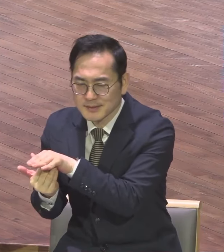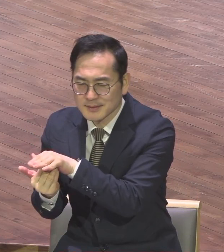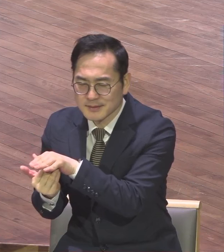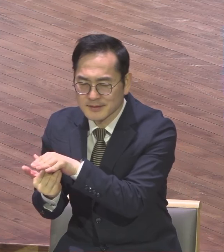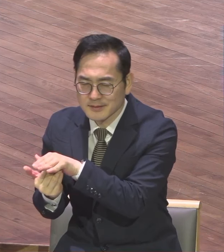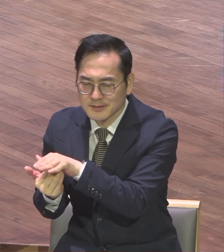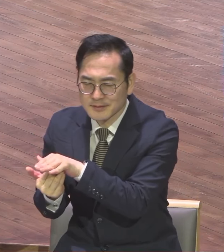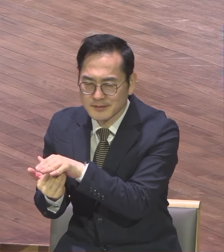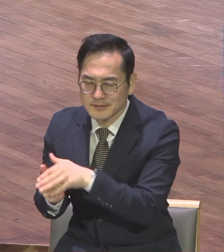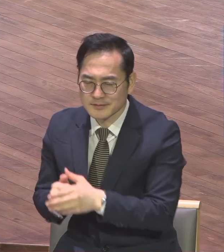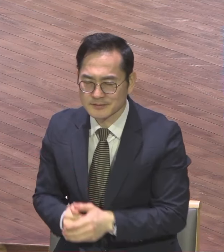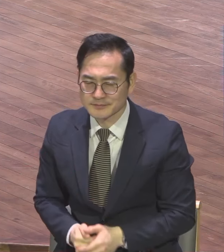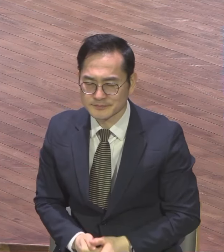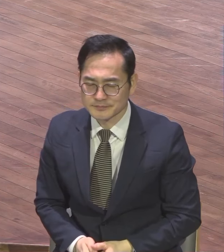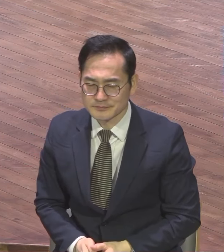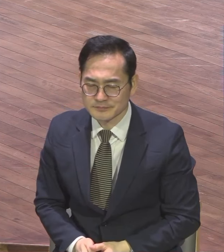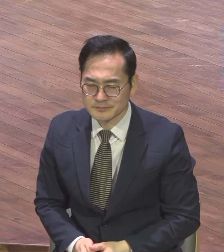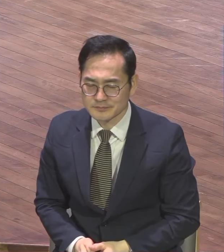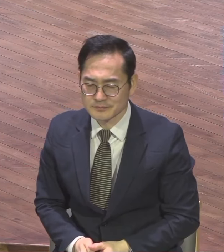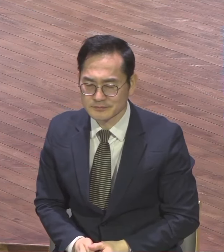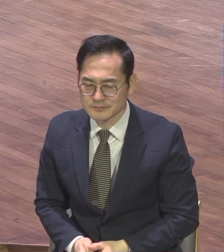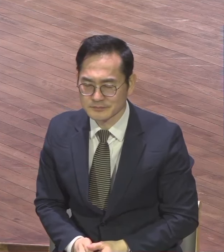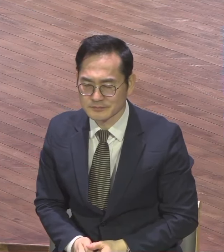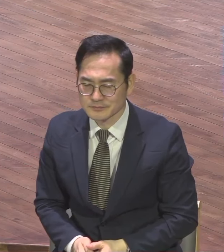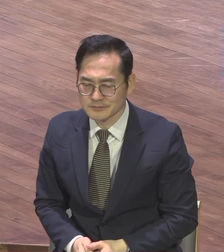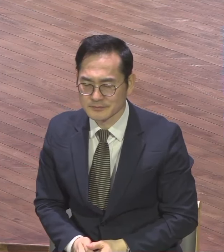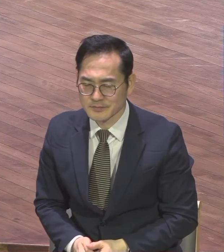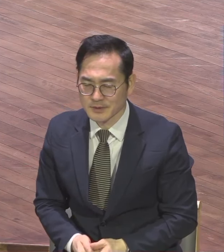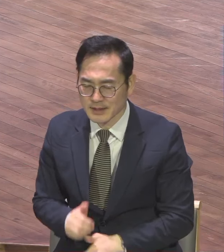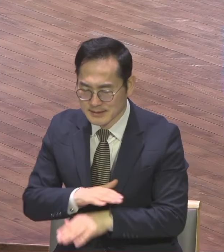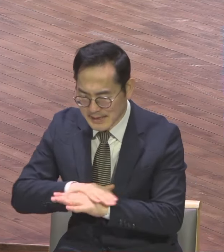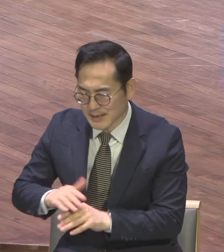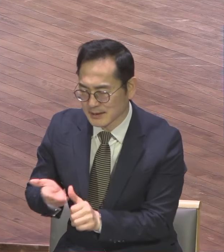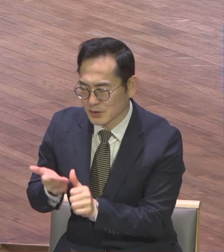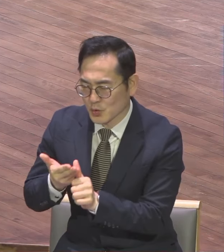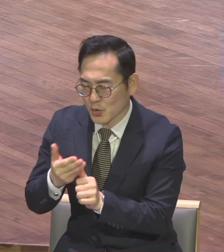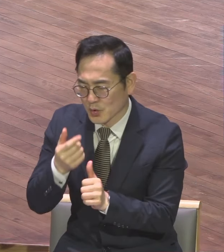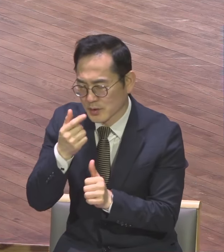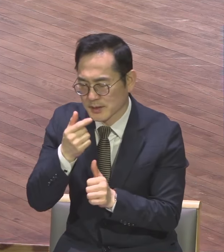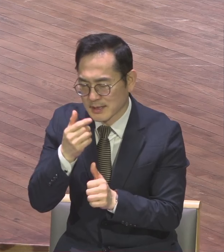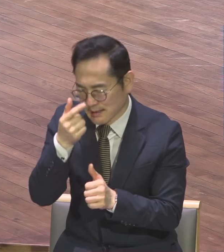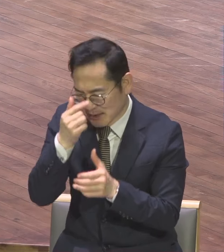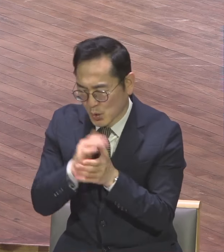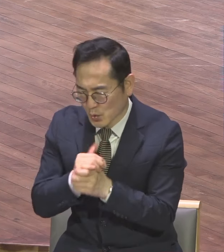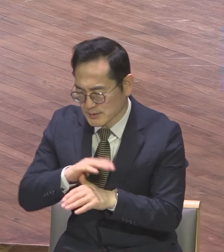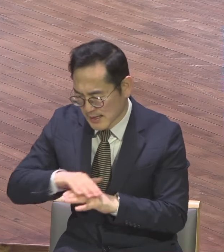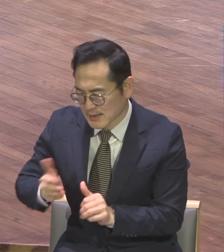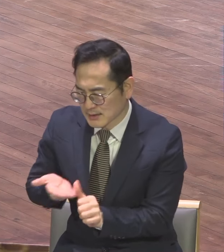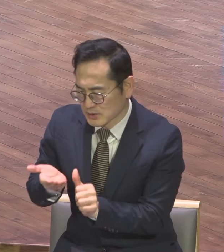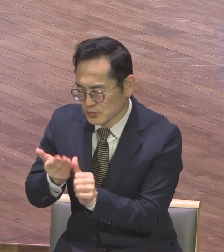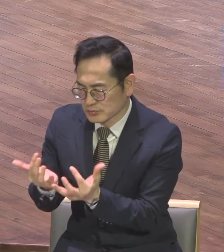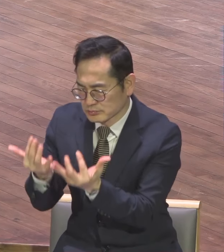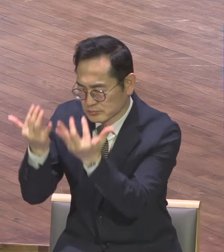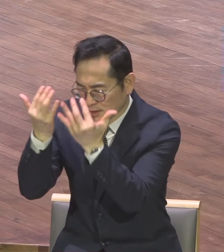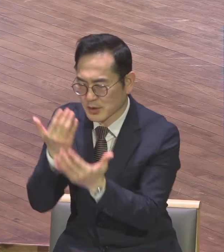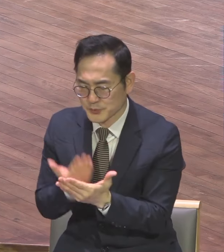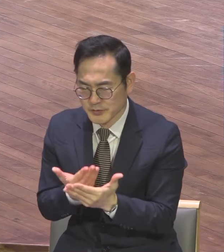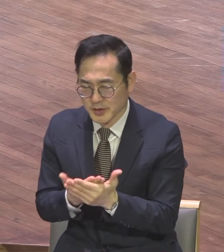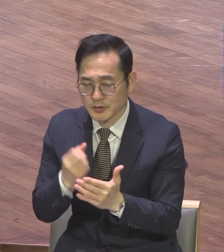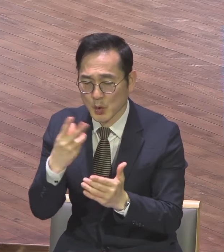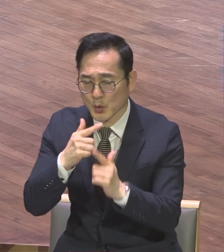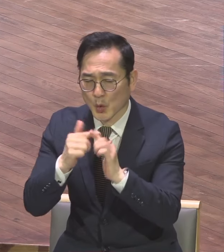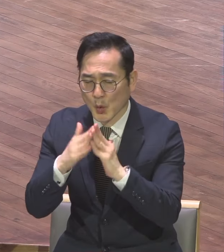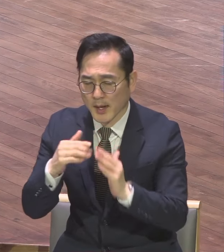3단체 이길 수 있는 인물로 우리 자녀들을 양육하여 주옵소서. 특별히 우리 교회가 해야 될